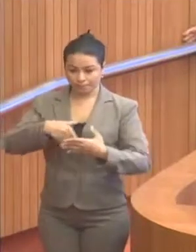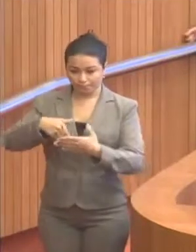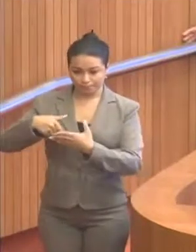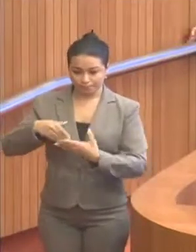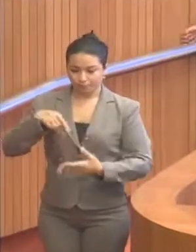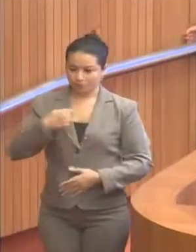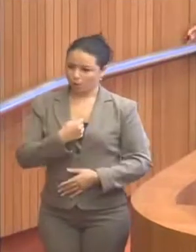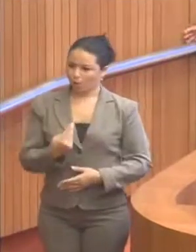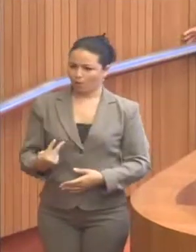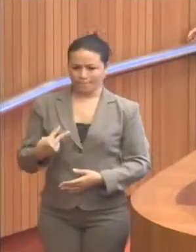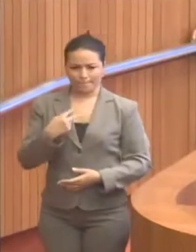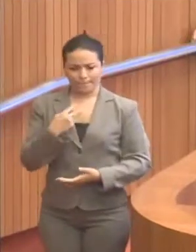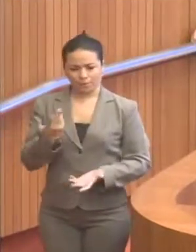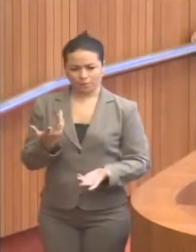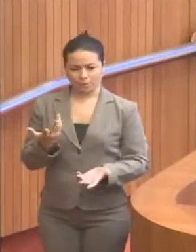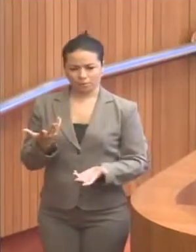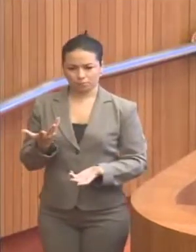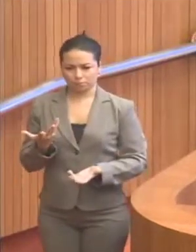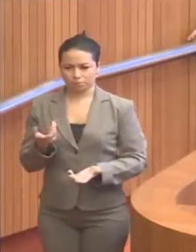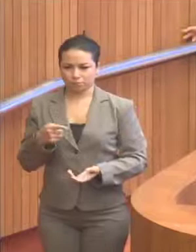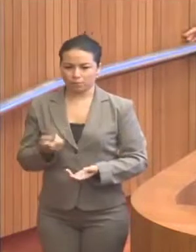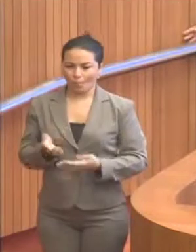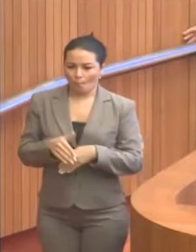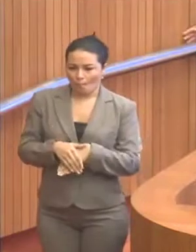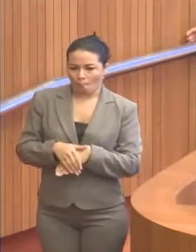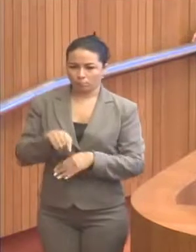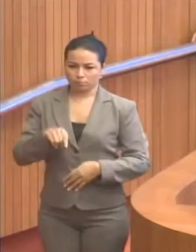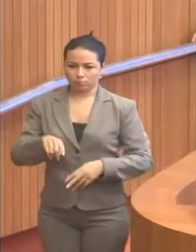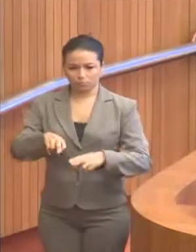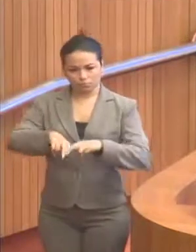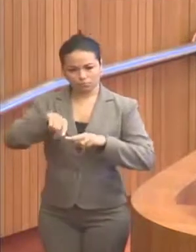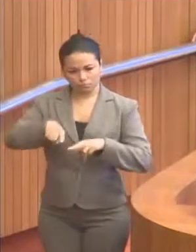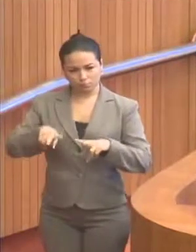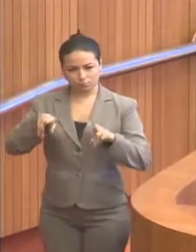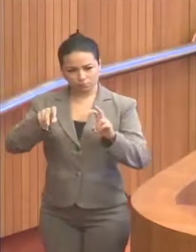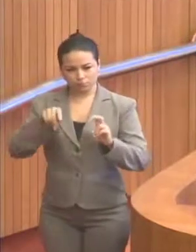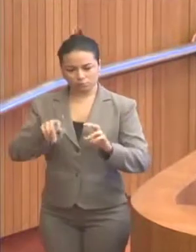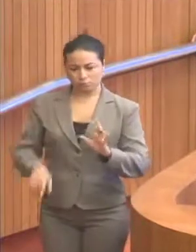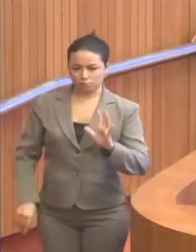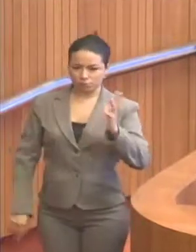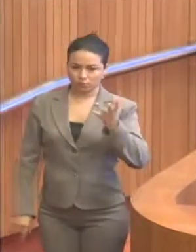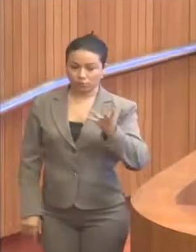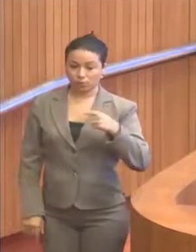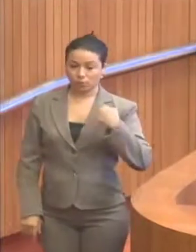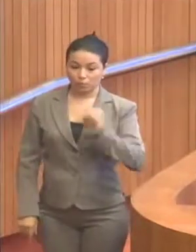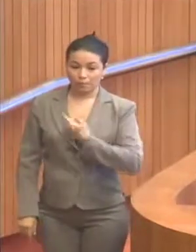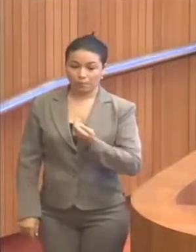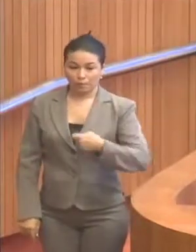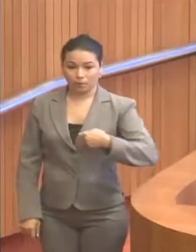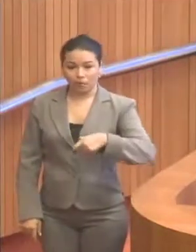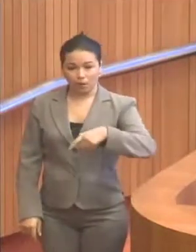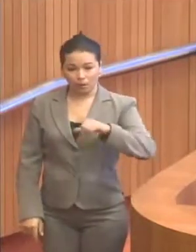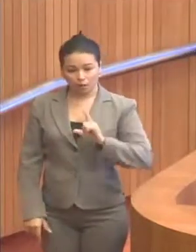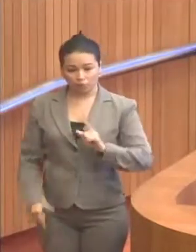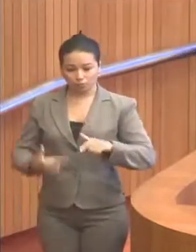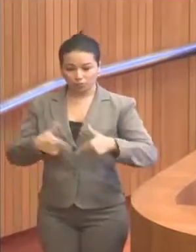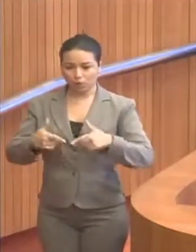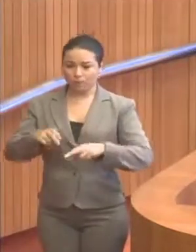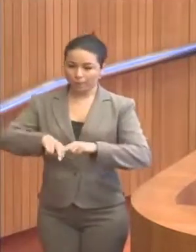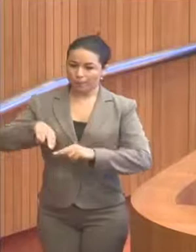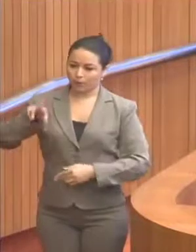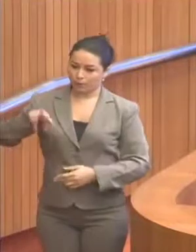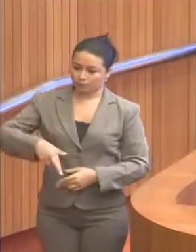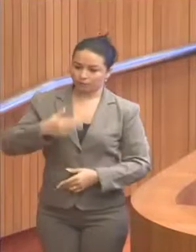Mas nós não podemos ficar refém disso. Nós temos que nos antecipar. E é por essa razão que eu trago para cá